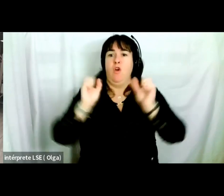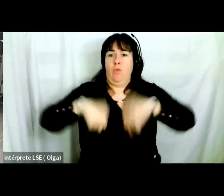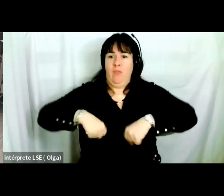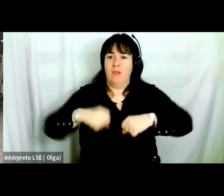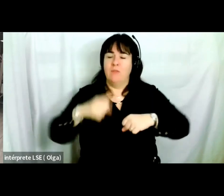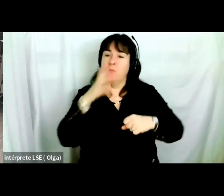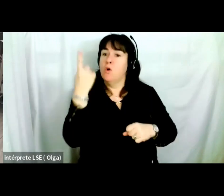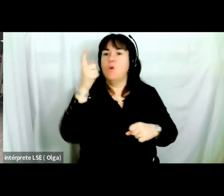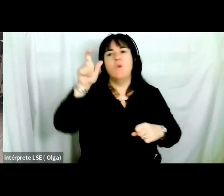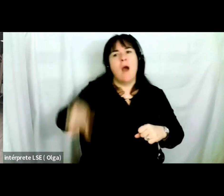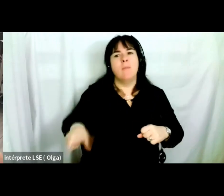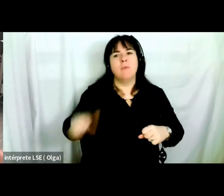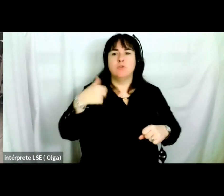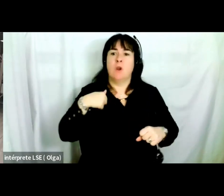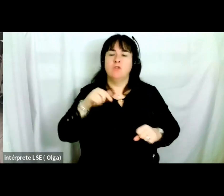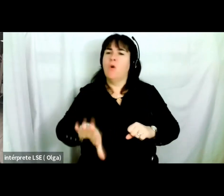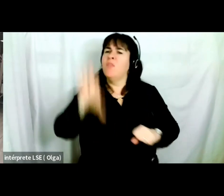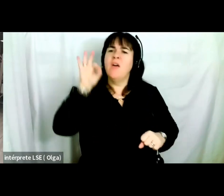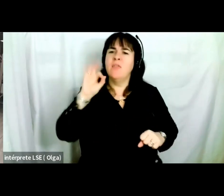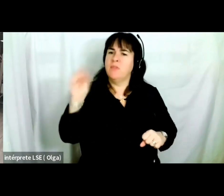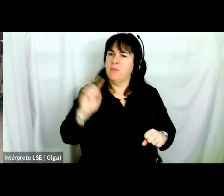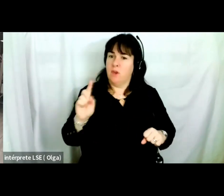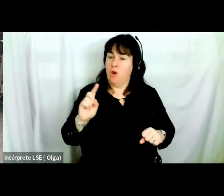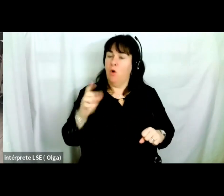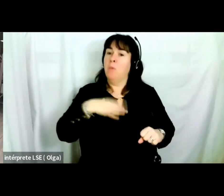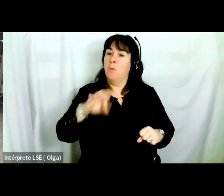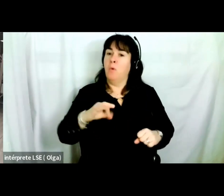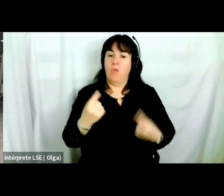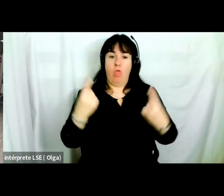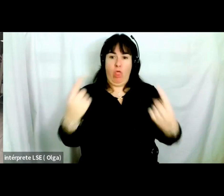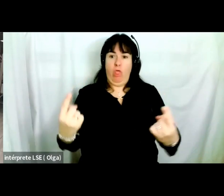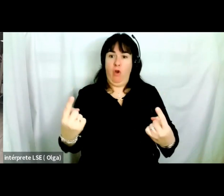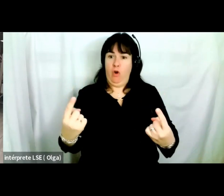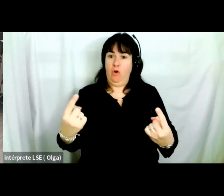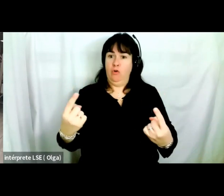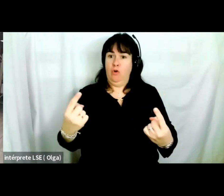tomar las decisiones pueda ayudar a las partes a que